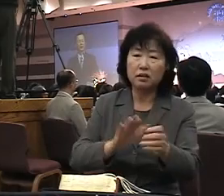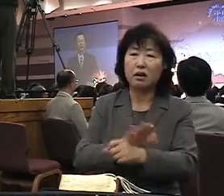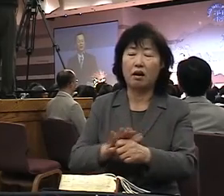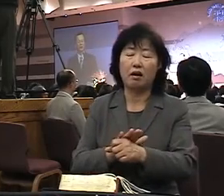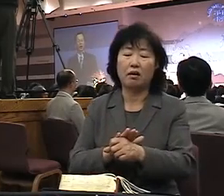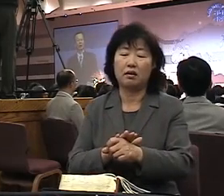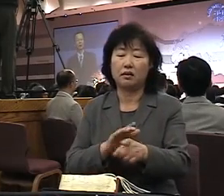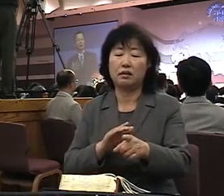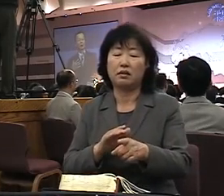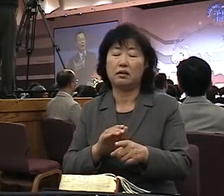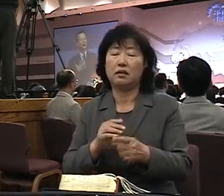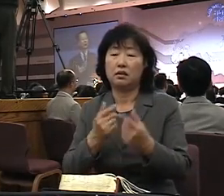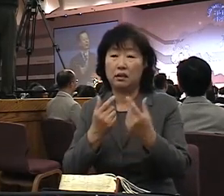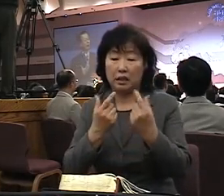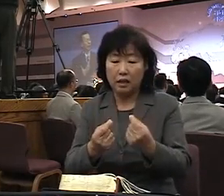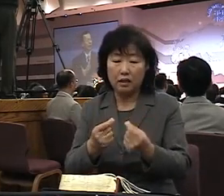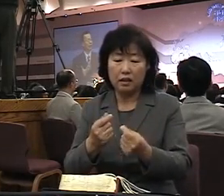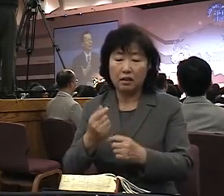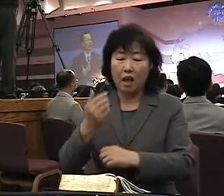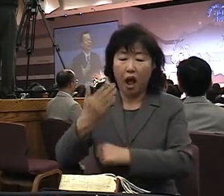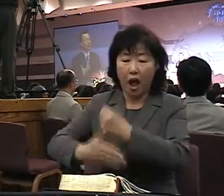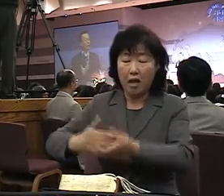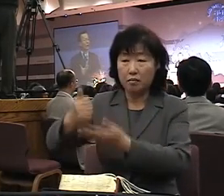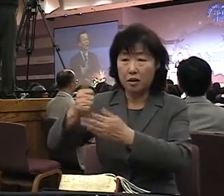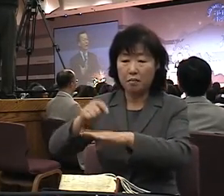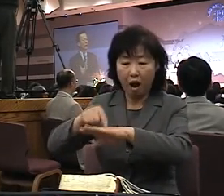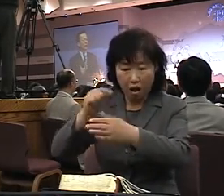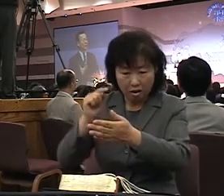된 그러한 당신의 마음을